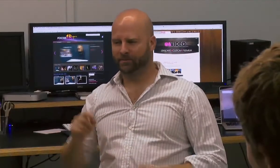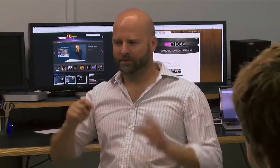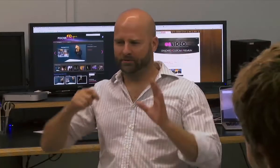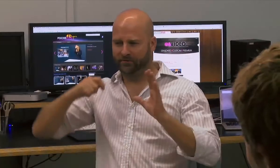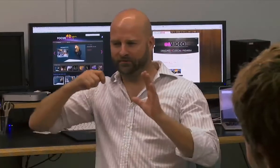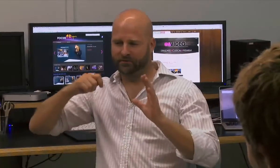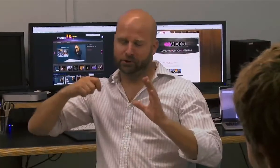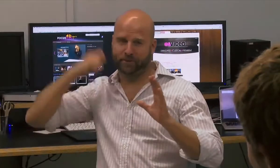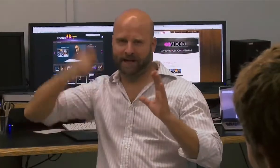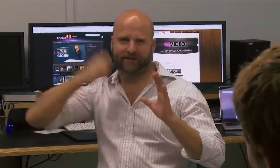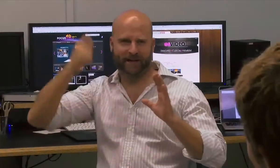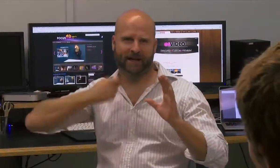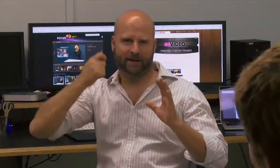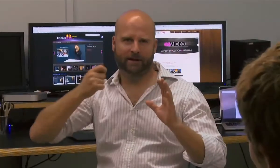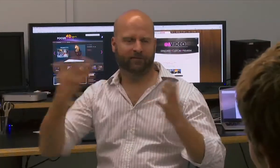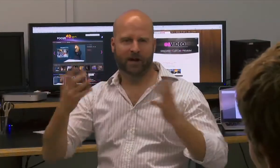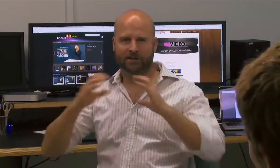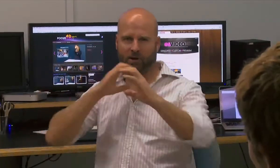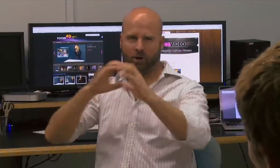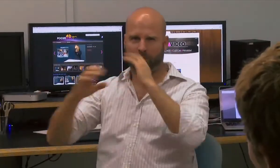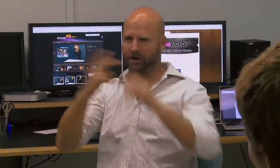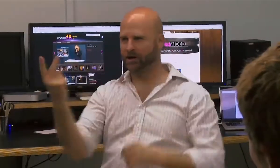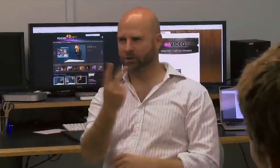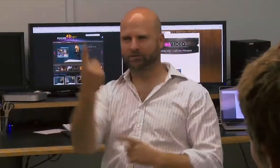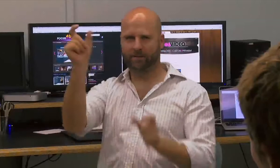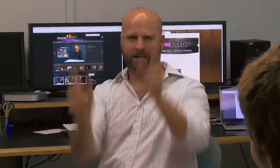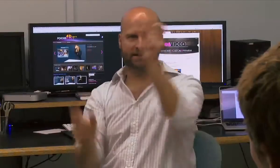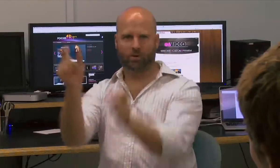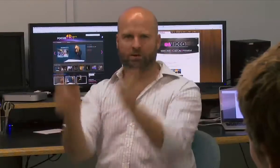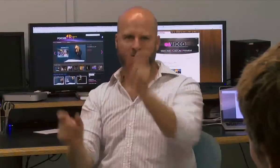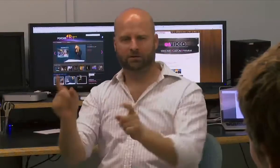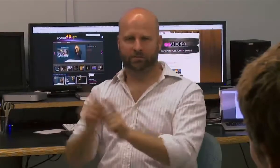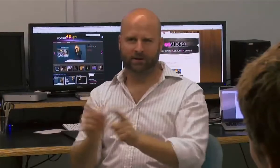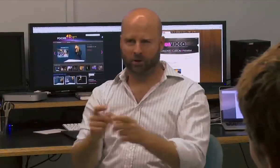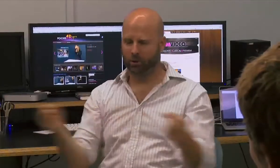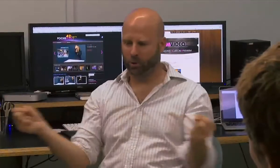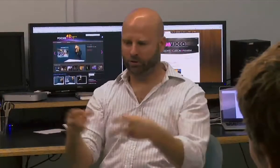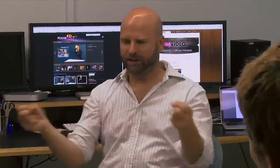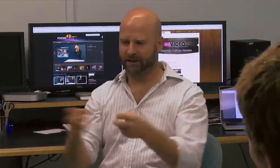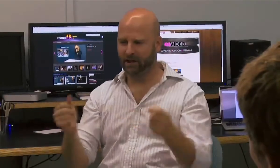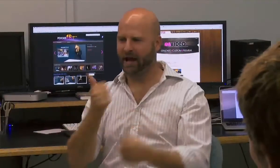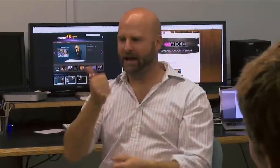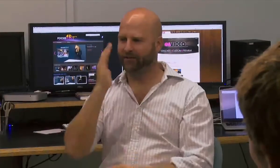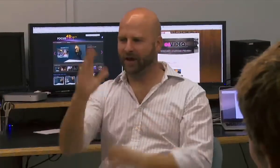Unterschied. Also zum Beispiel bei Spielfilmen, wo sehr viele Leute kommunizieren. Und,